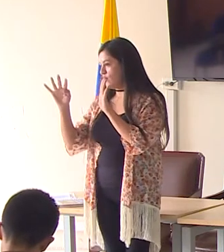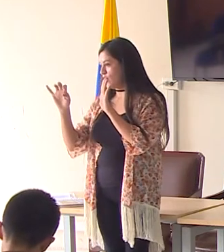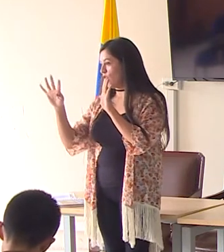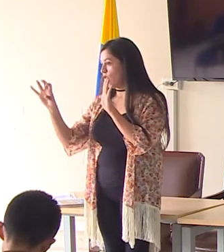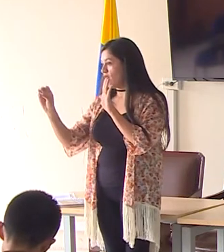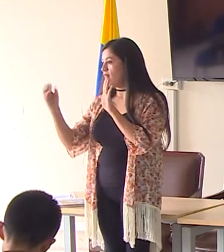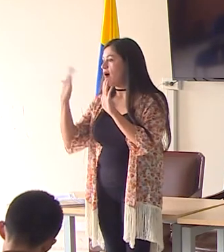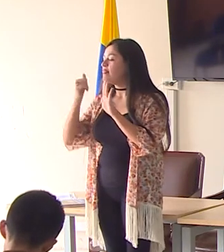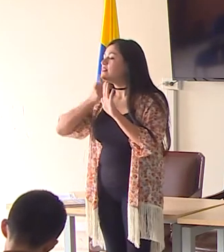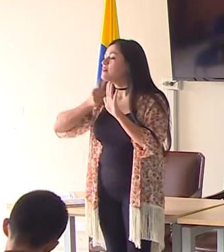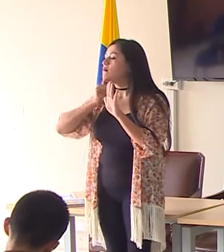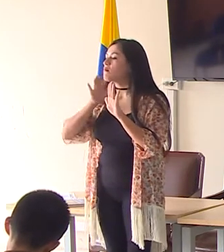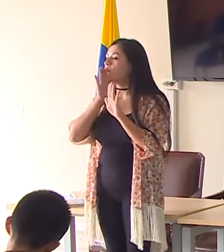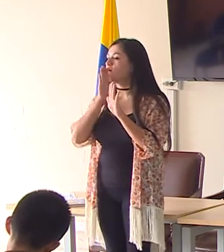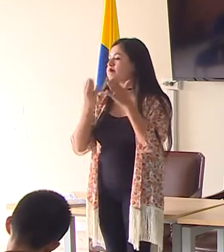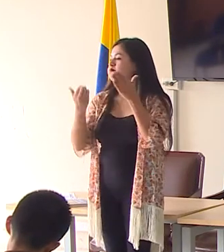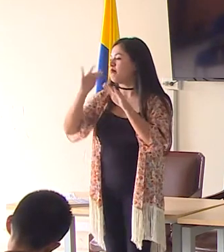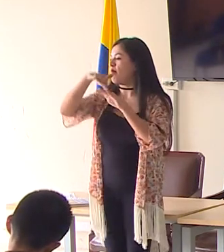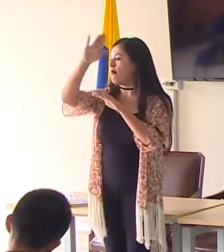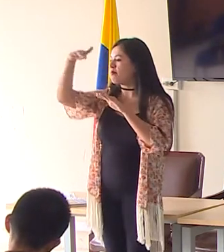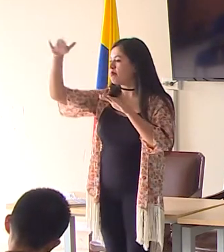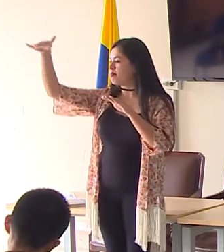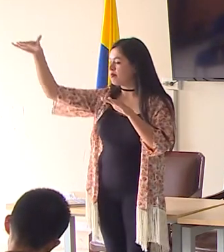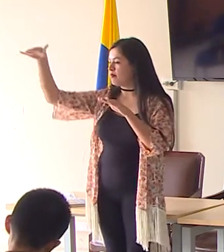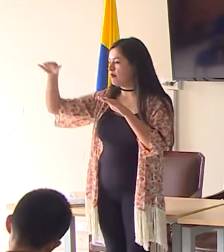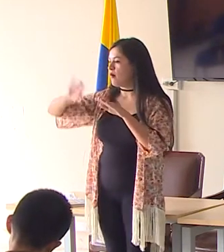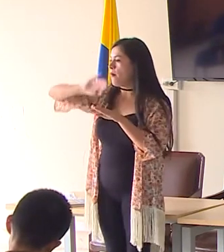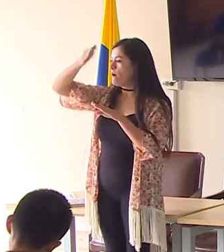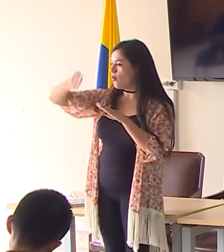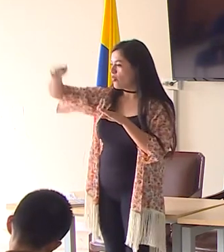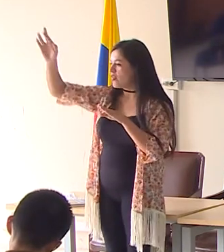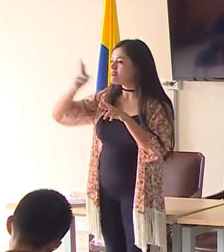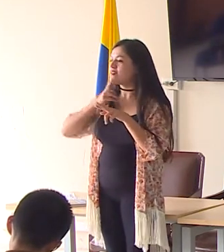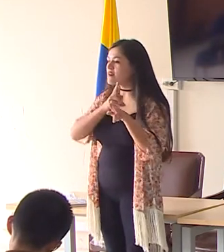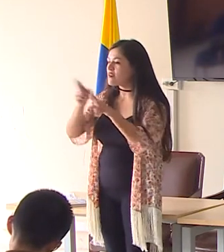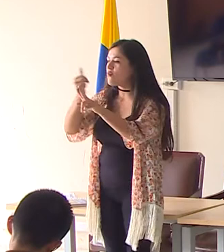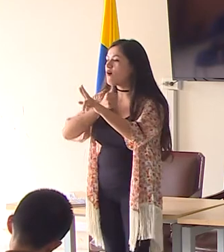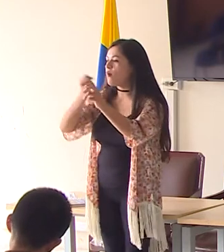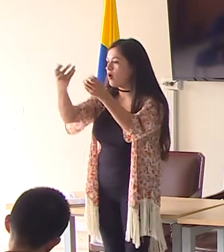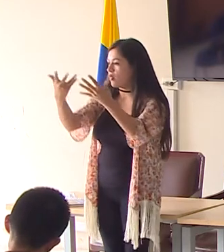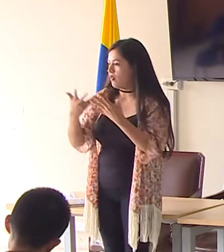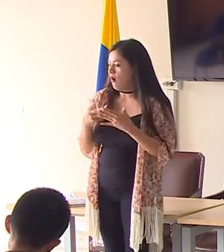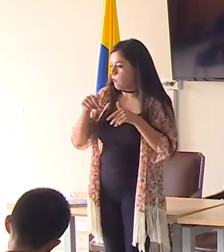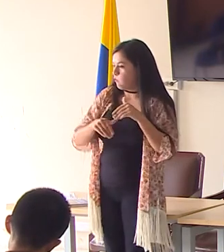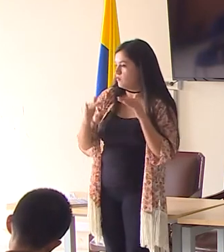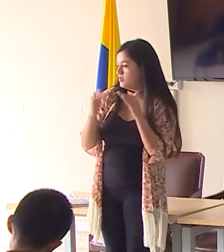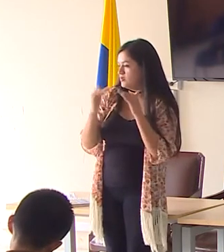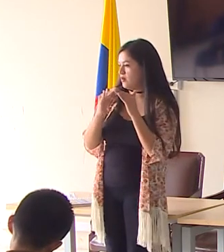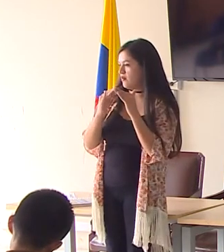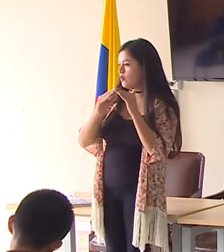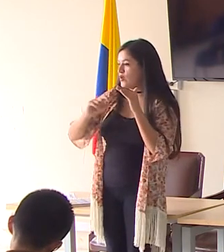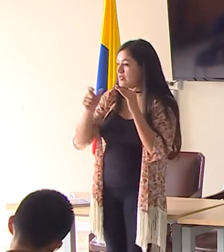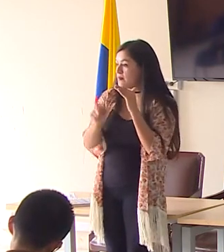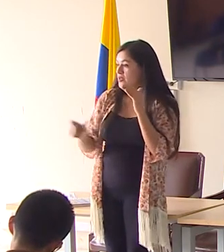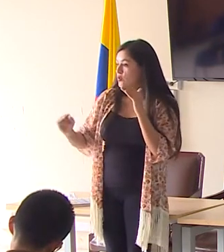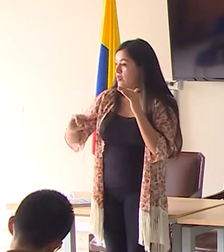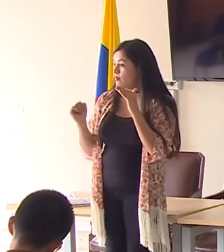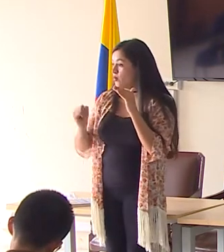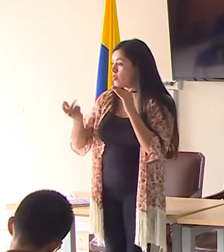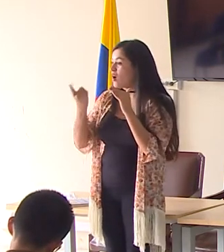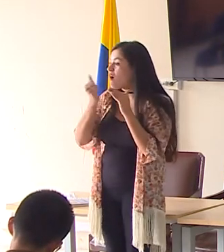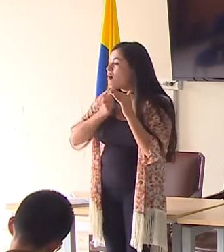de los cerros orientales y de las quebradas que bajan acá los cerros orientales entonces todo el agua que consumía la población